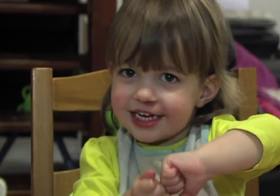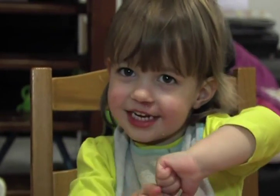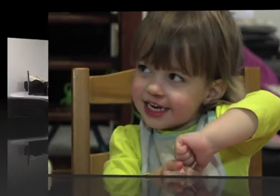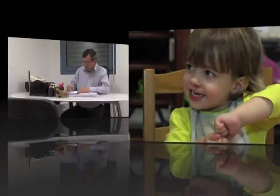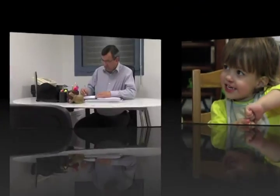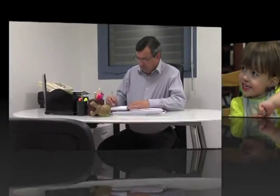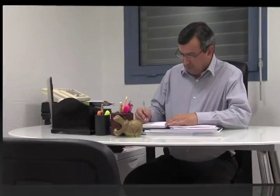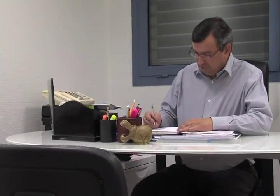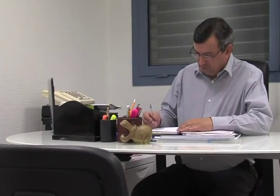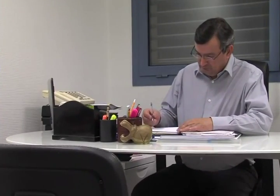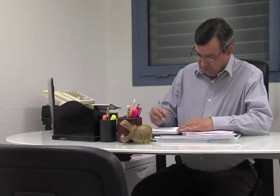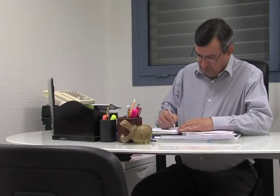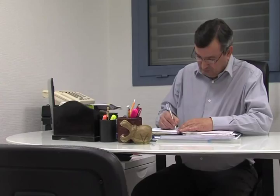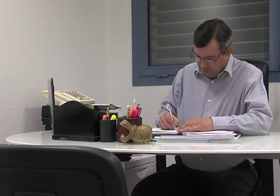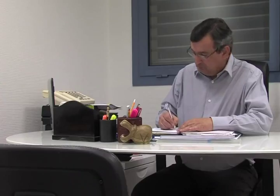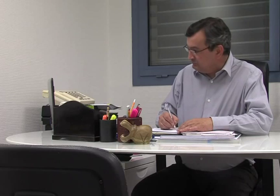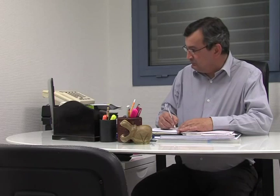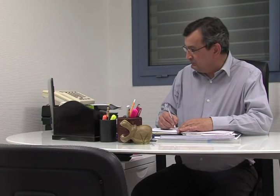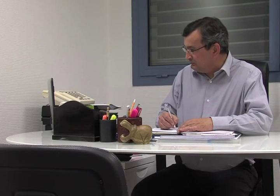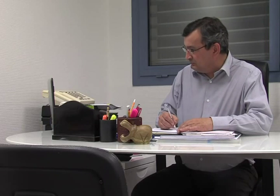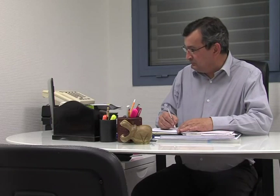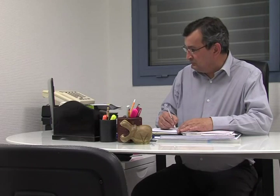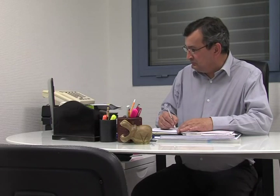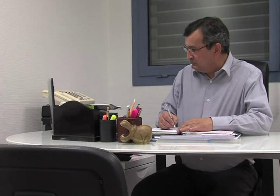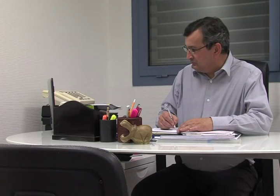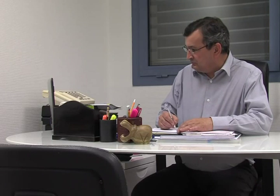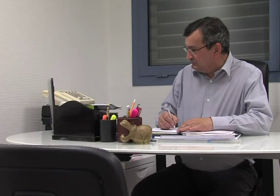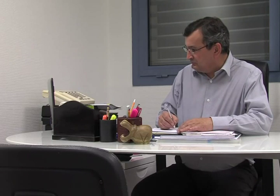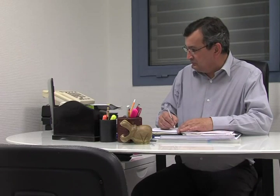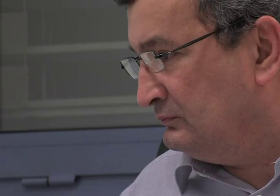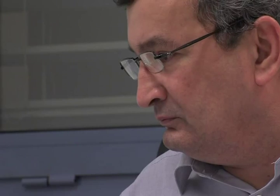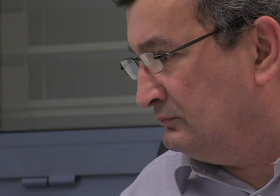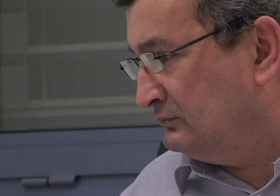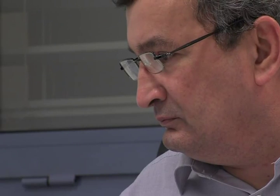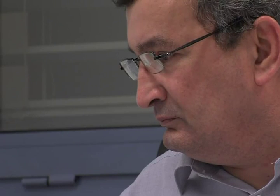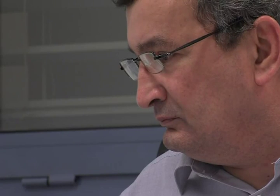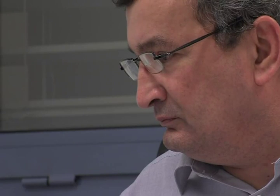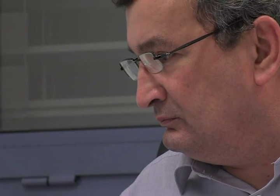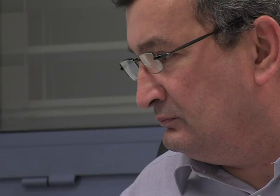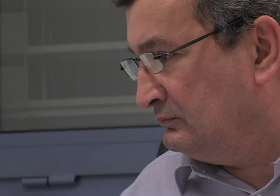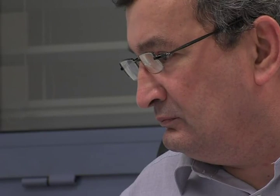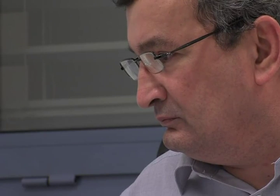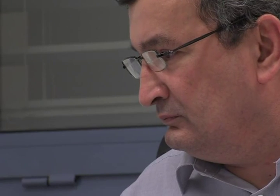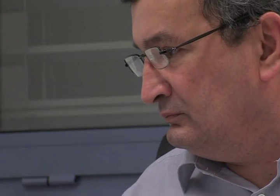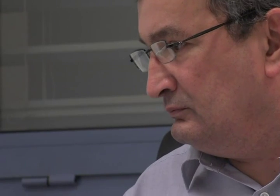d'effort. L'idée est répandue, pourtant certains médecins voient la méthode d'un bon œil. Ça permet, disons, de faire